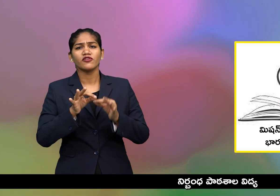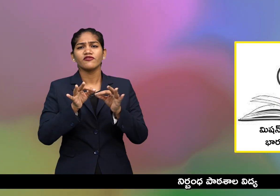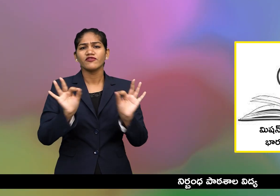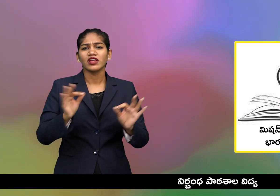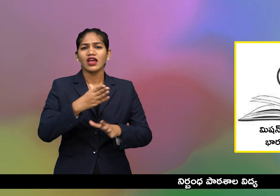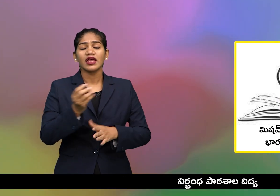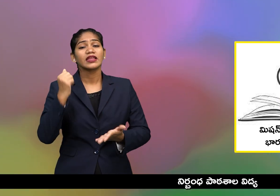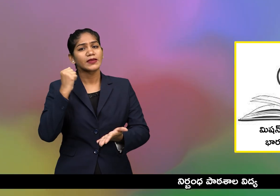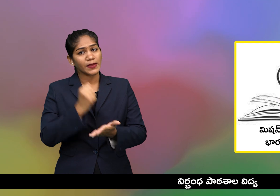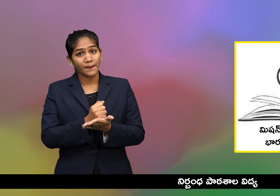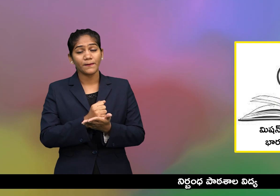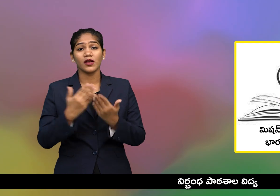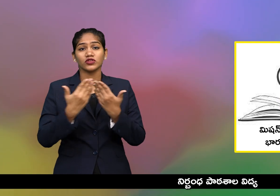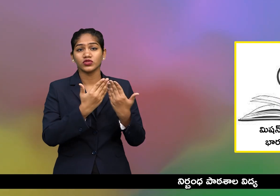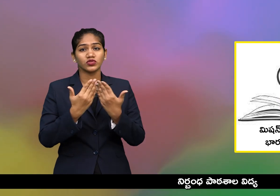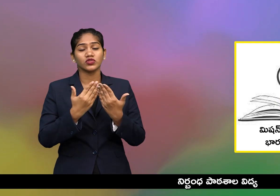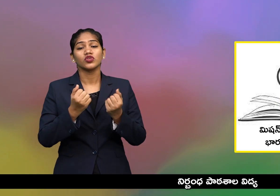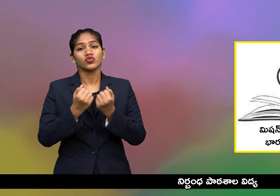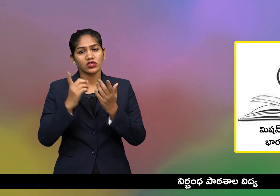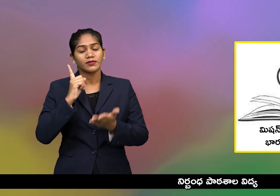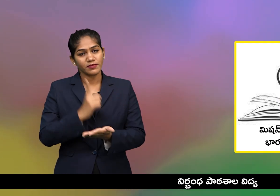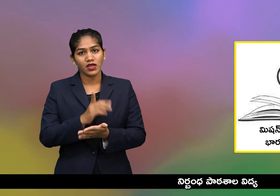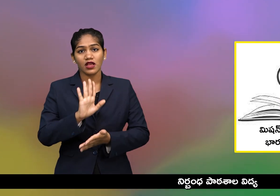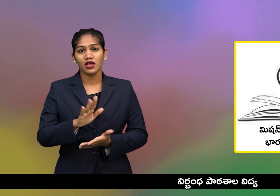నిర్బంధ పాఠశాల విద్యను అందించడానికి